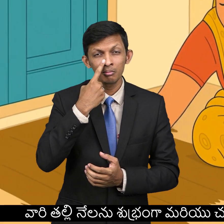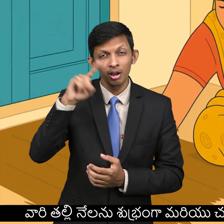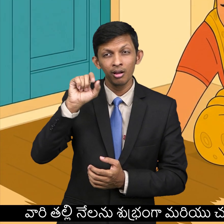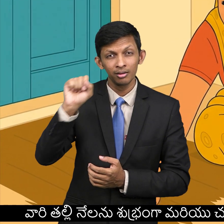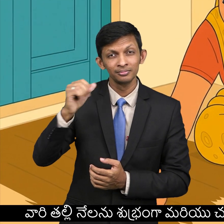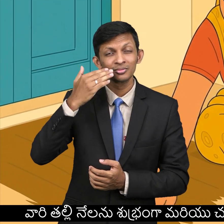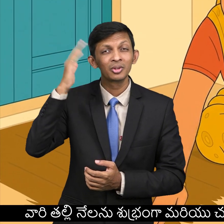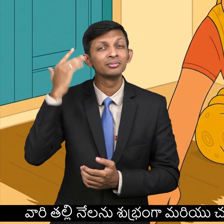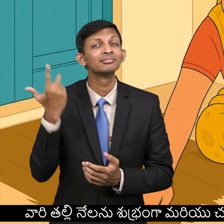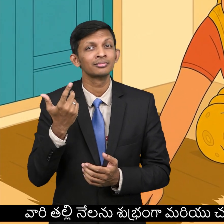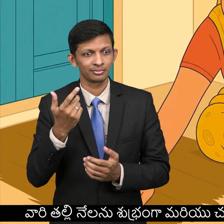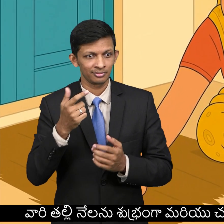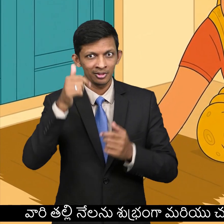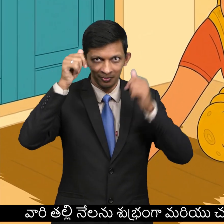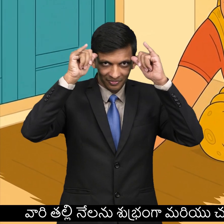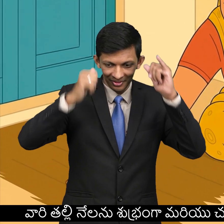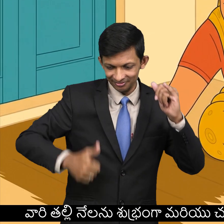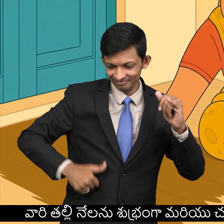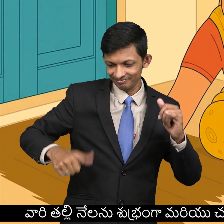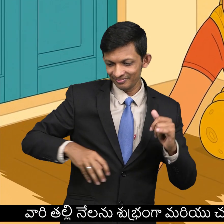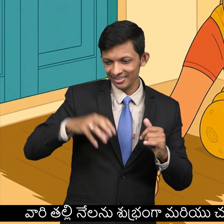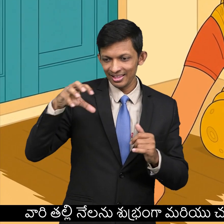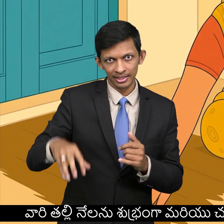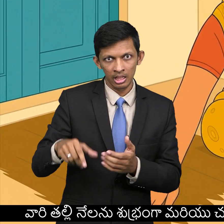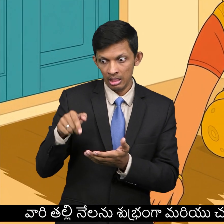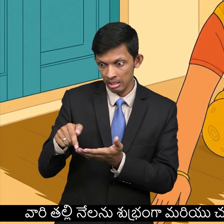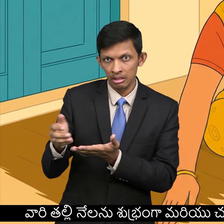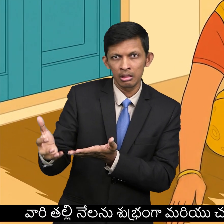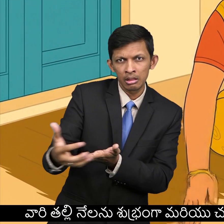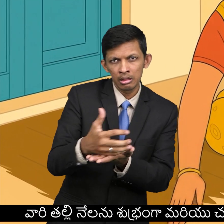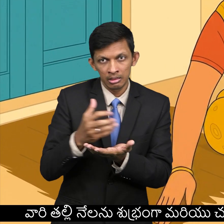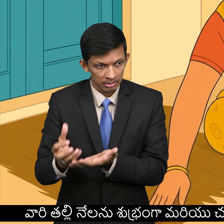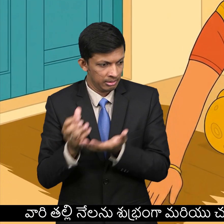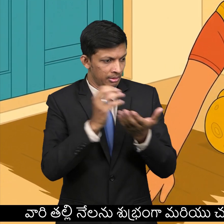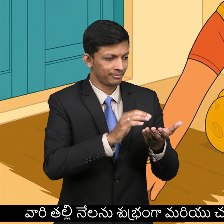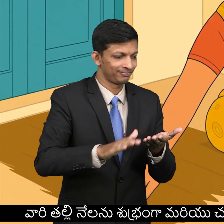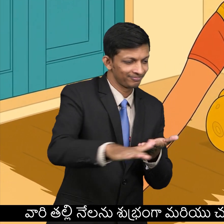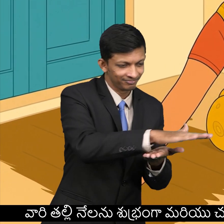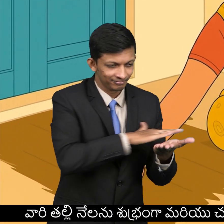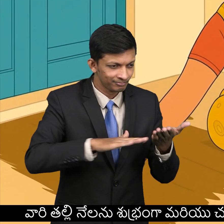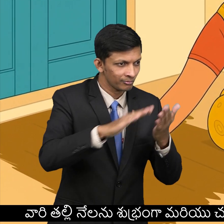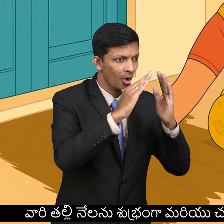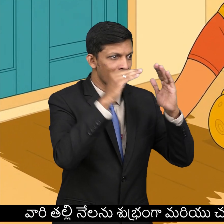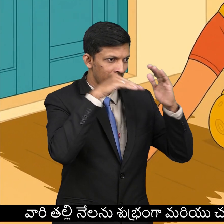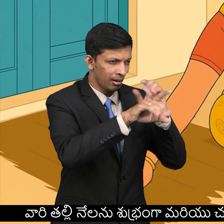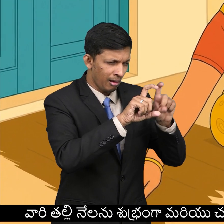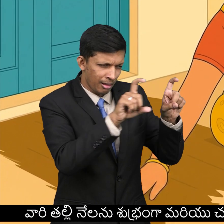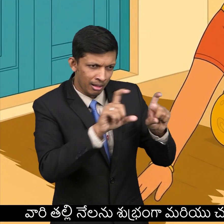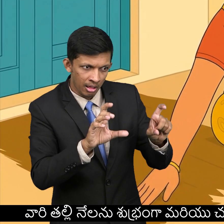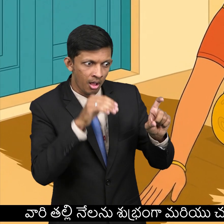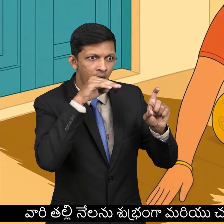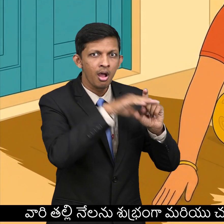వారి తల్లి నేలను శుభ్రంగా మరియు చల్లగా ఉంచడానికి ఆవు పేడతో పూత పూసింది.